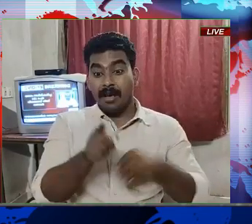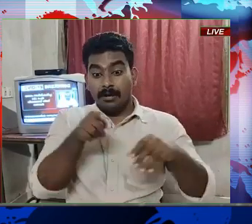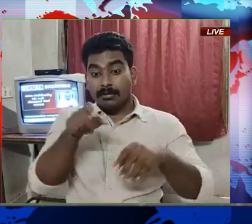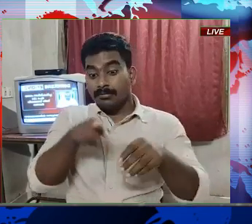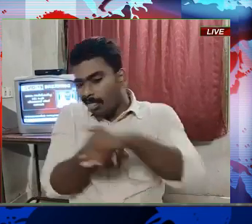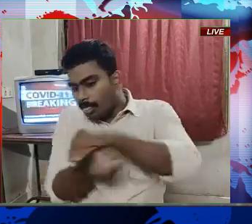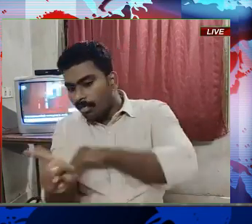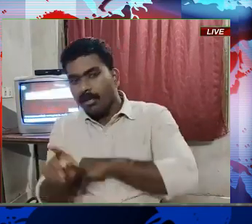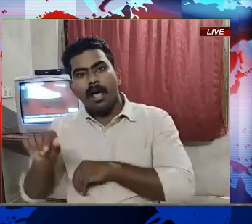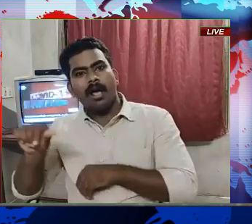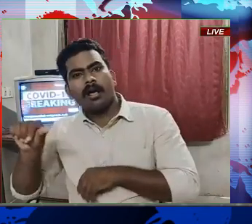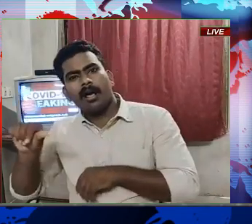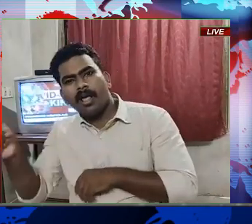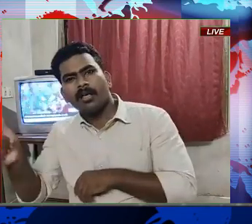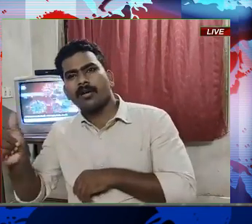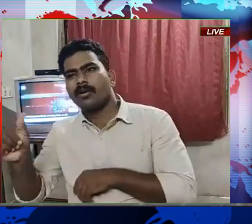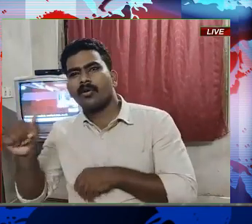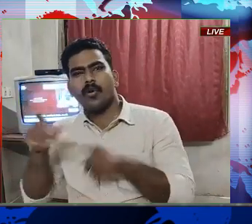നേരത്തെ